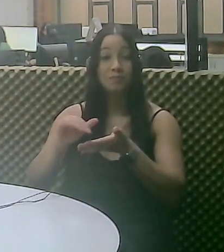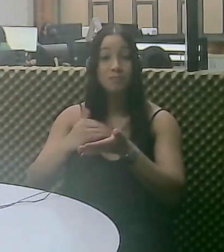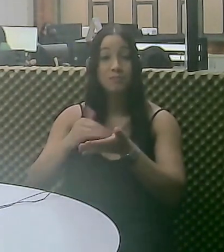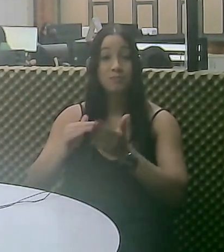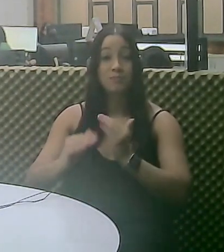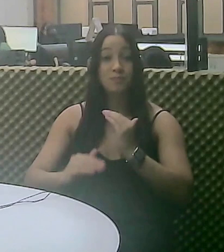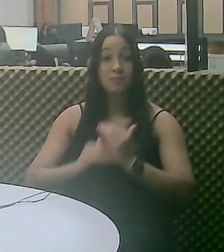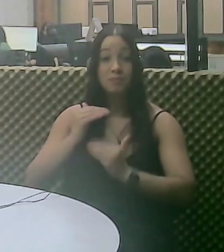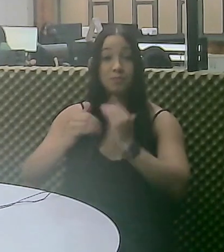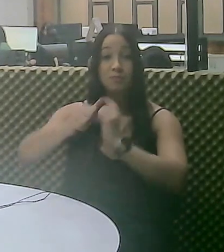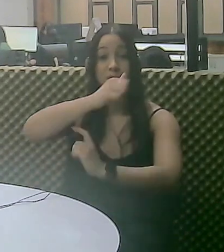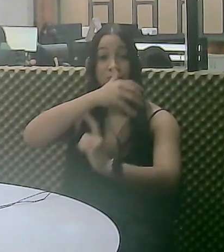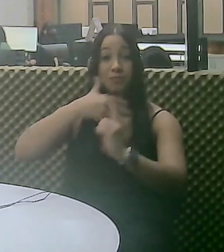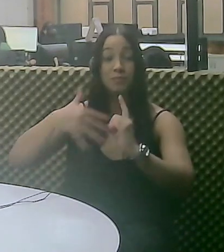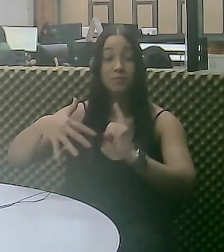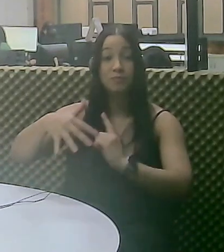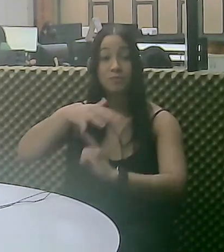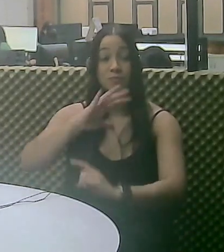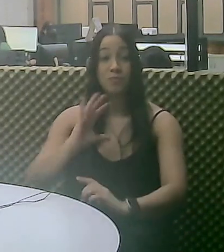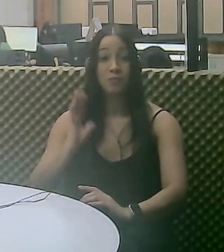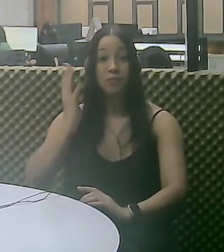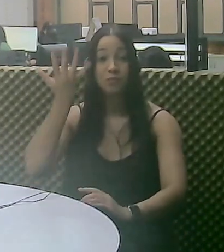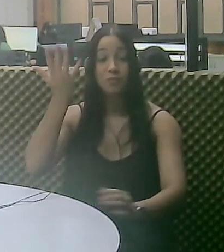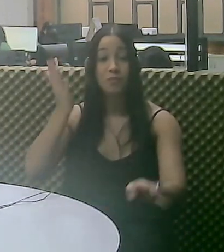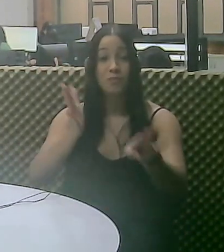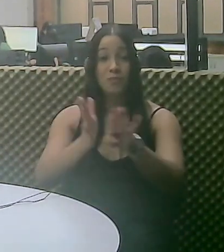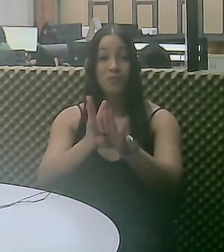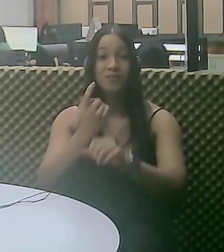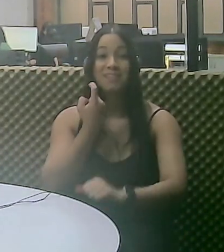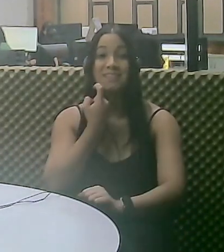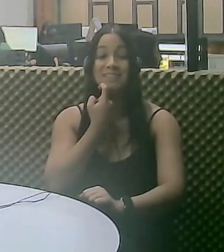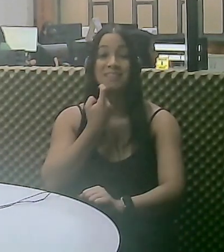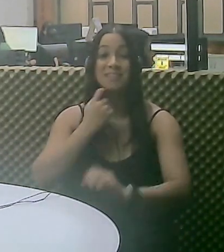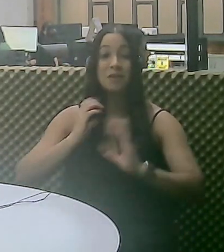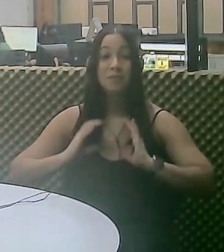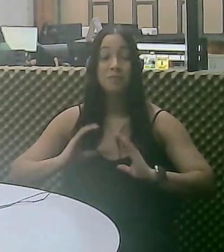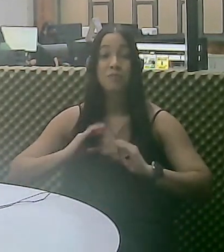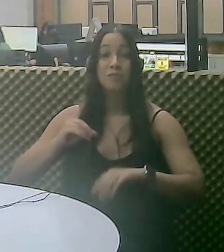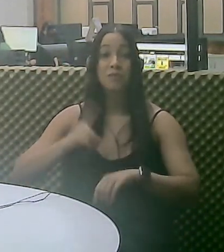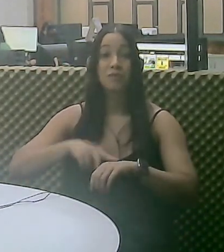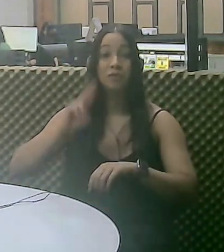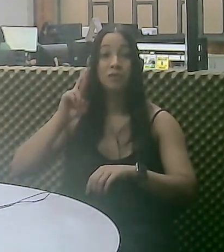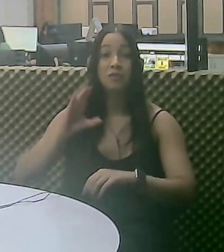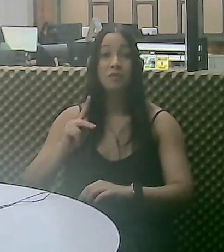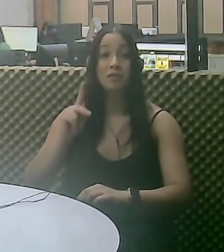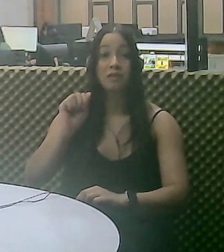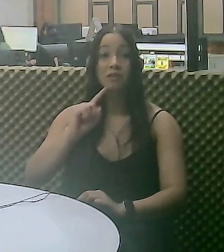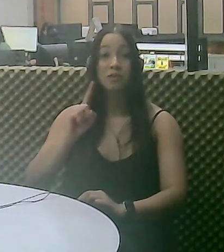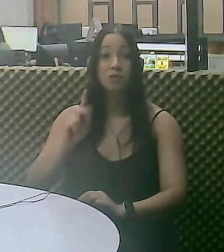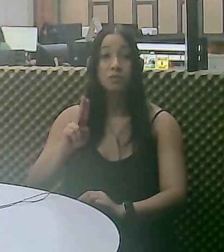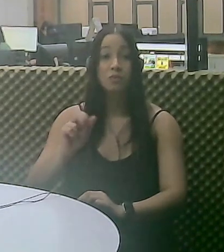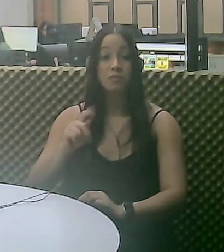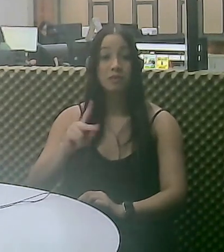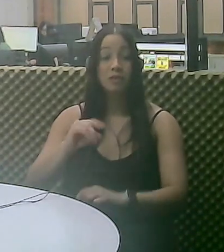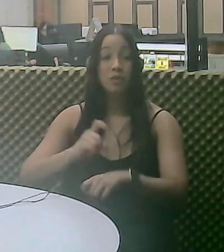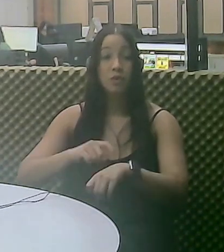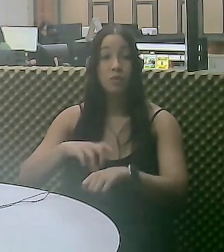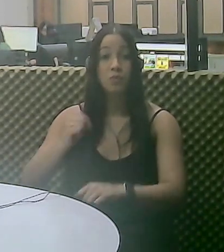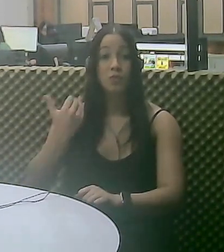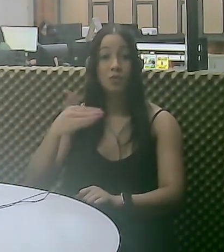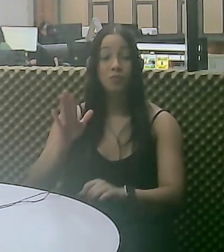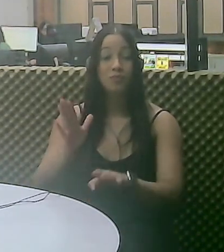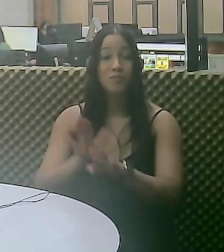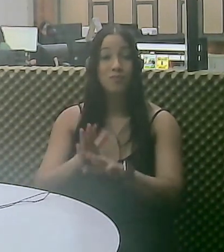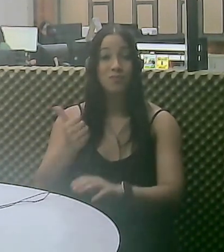de Desenvolvimento Social será realizado até sexta-feira na Praça Doutor Kazuaki Taziki, sempre das 8h30